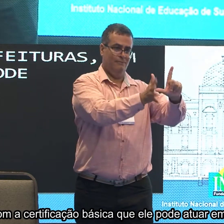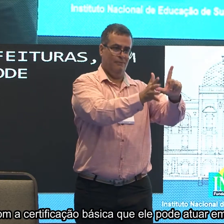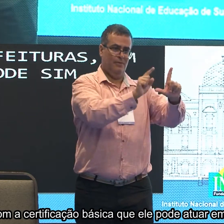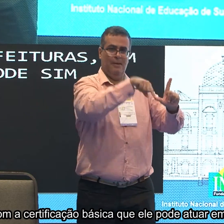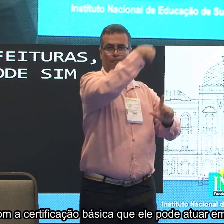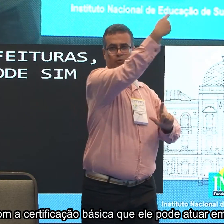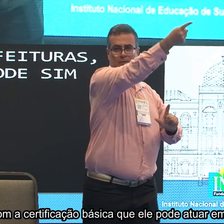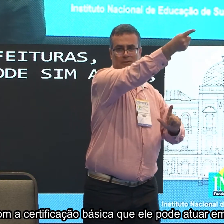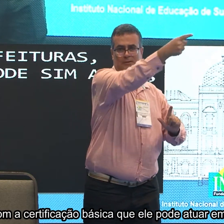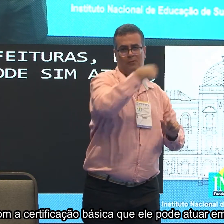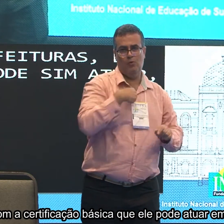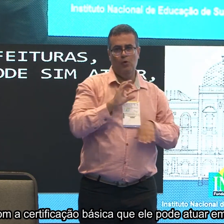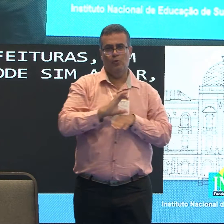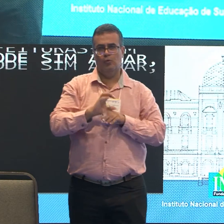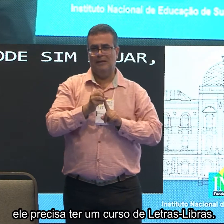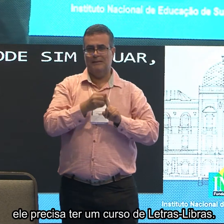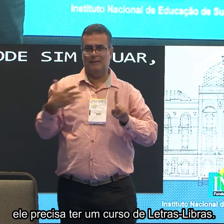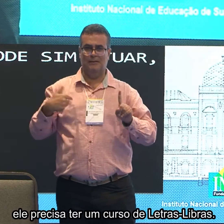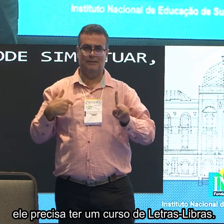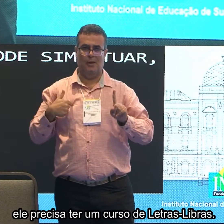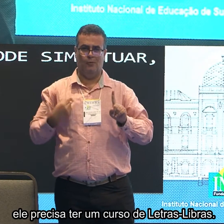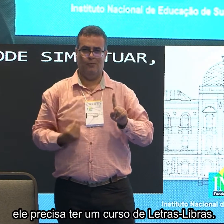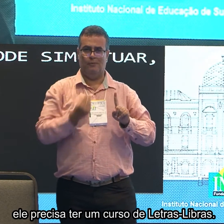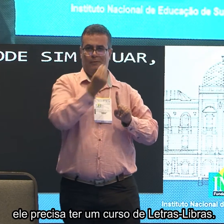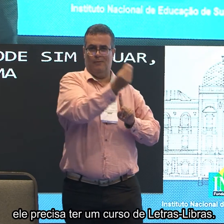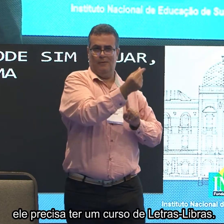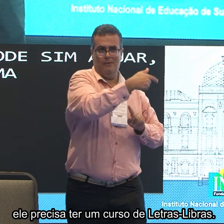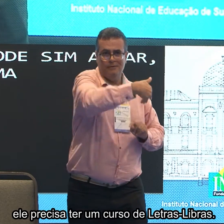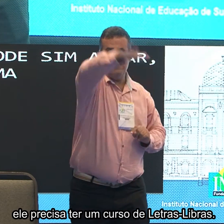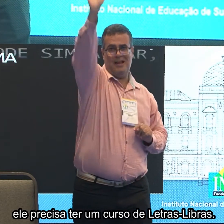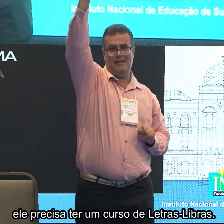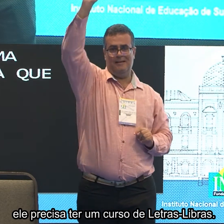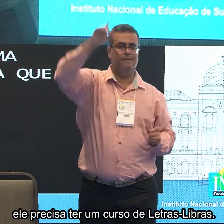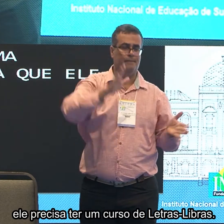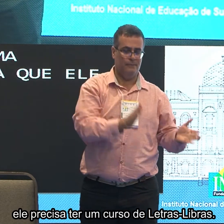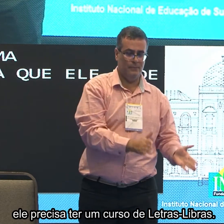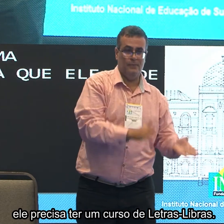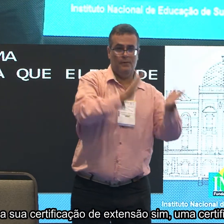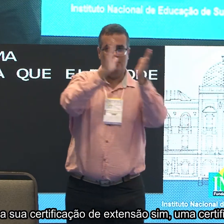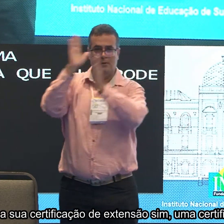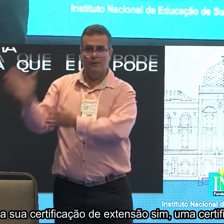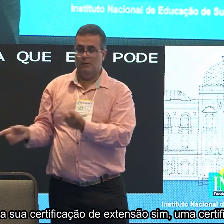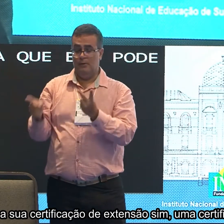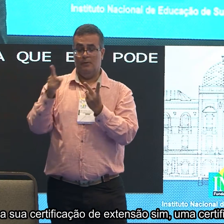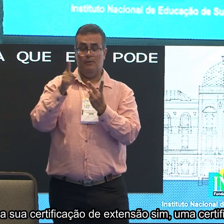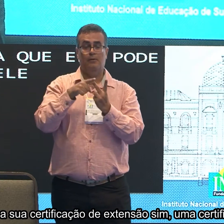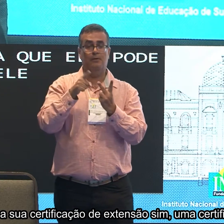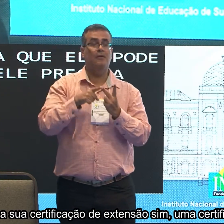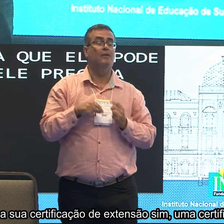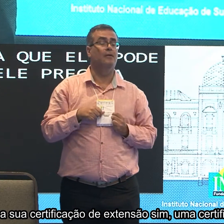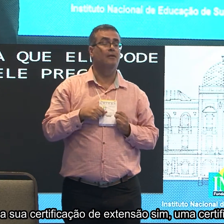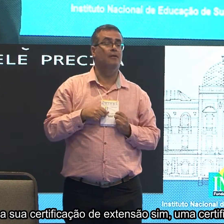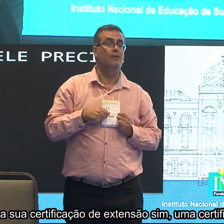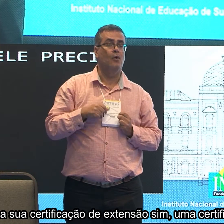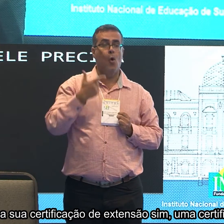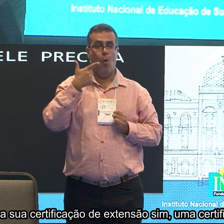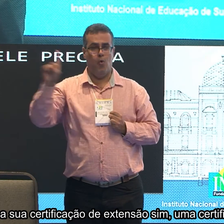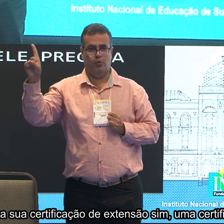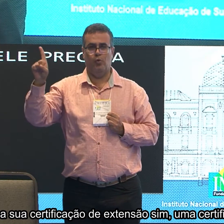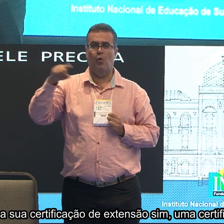atuar em escolas. Ele precisa ter um curso de letras libras, mas com a sua certificação de extensão, sim, uma